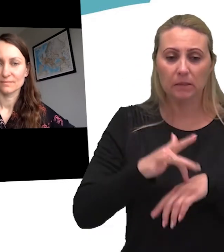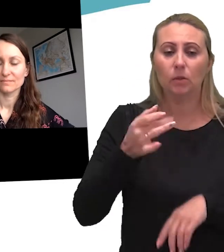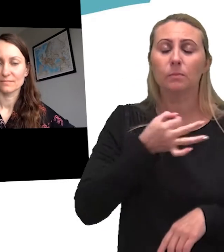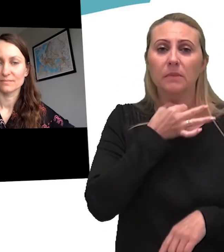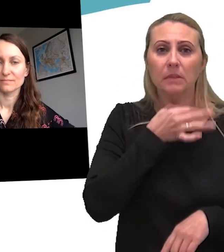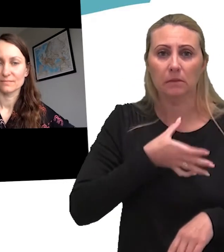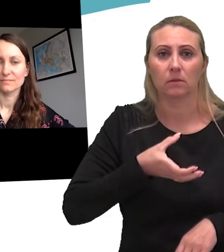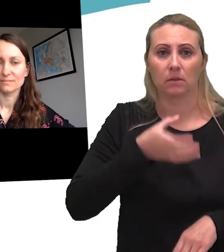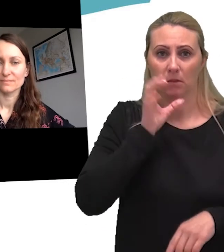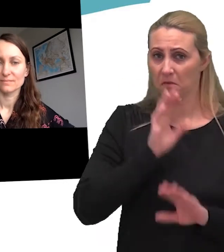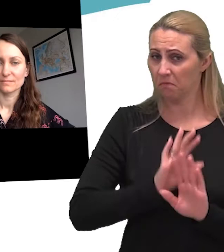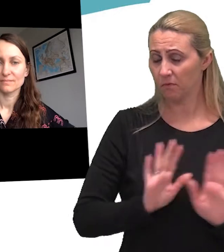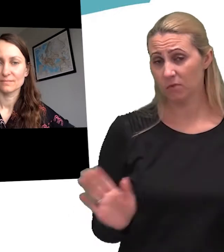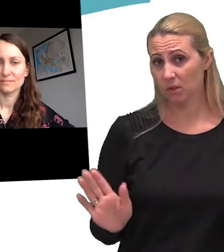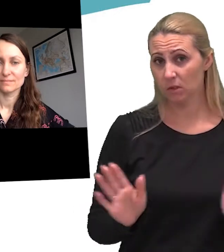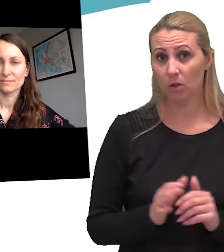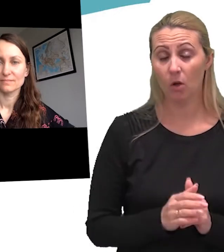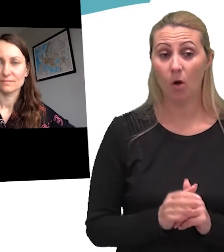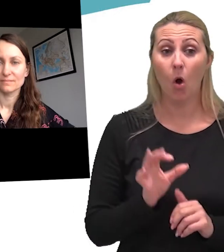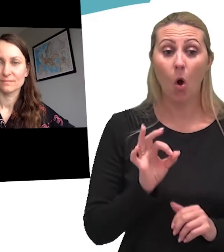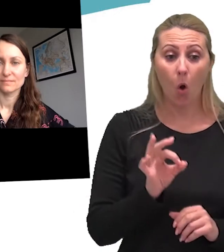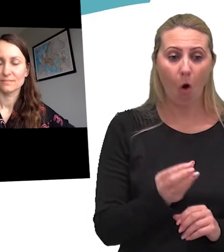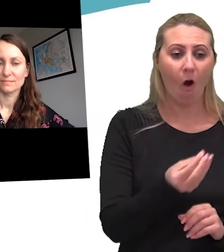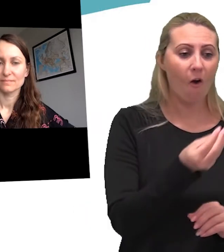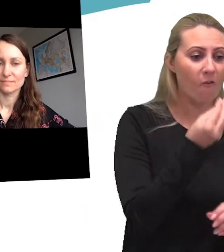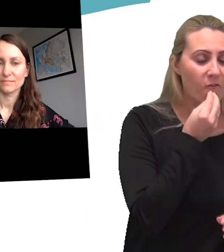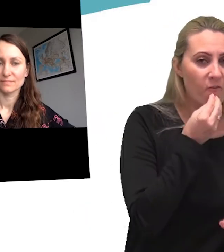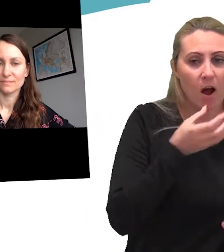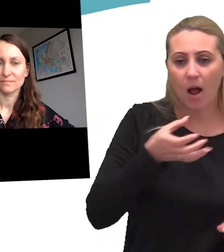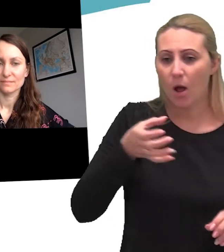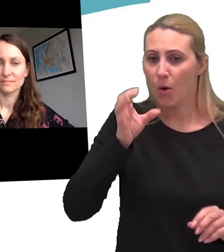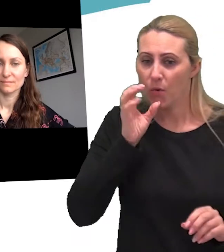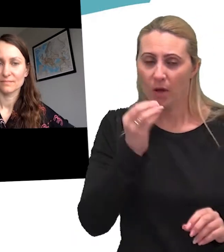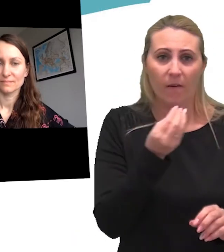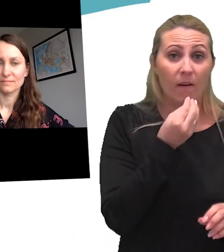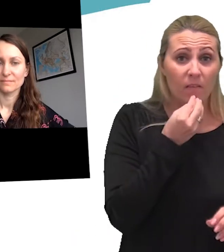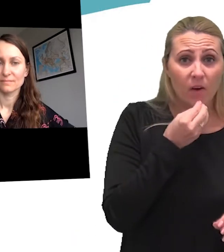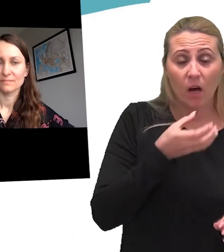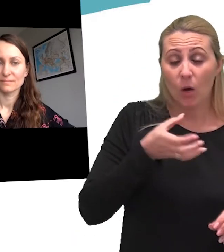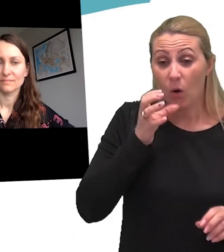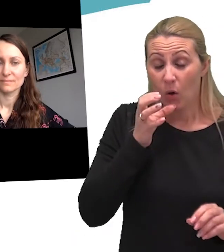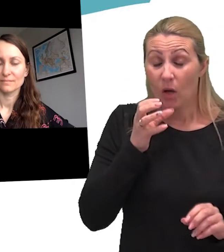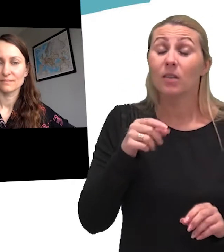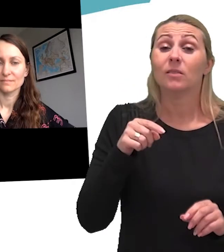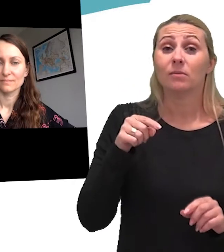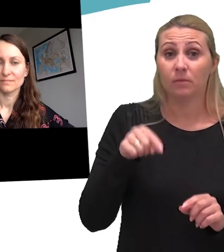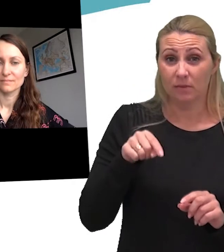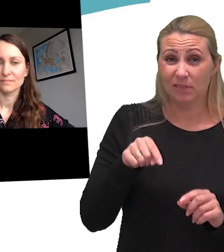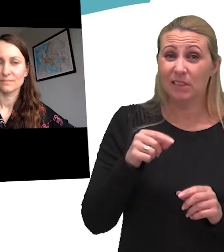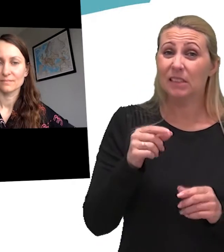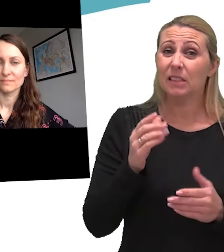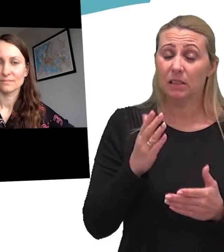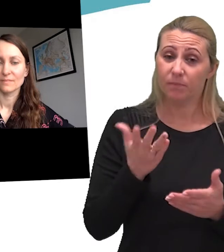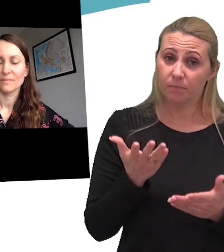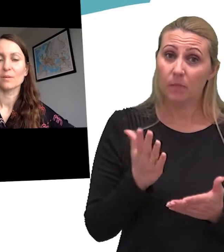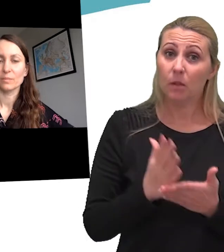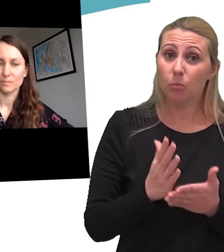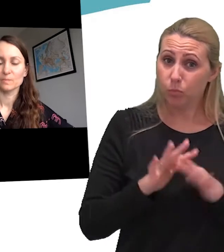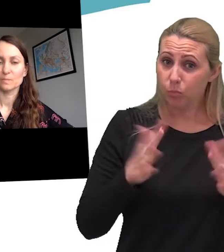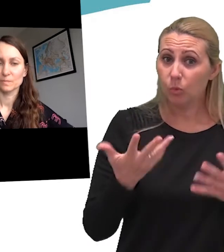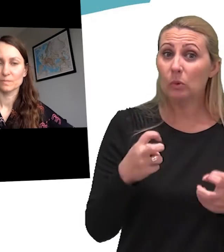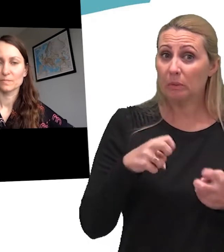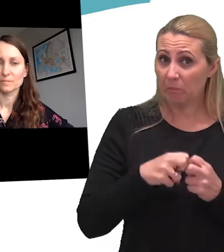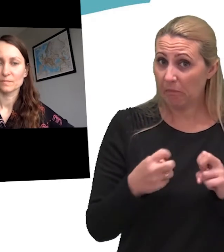reikia. O tarpę valgymų, nes aš tą prieš valgį sakiau tada, na, jeigu tai yra problema išgerti,